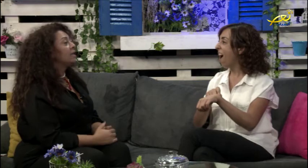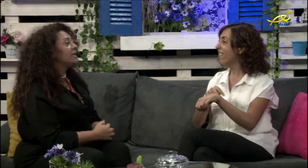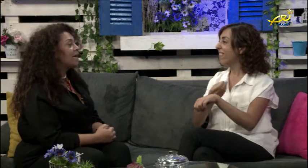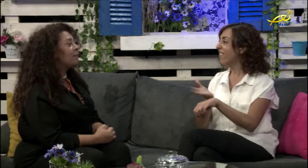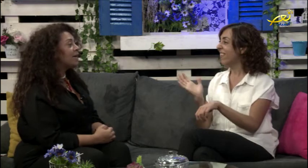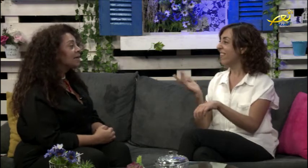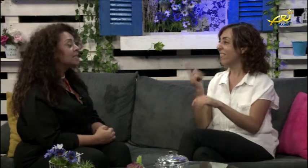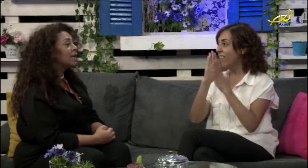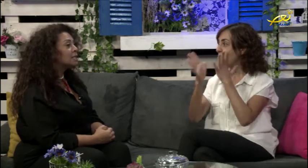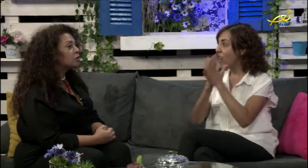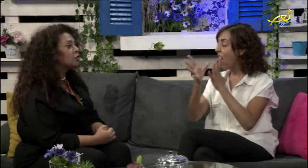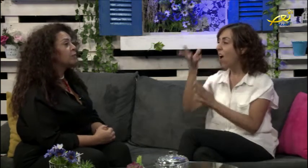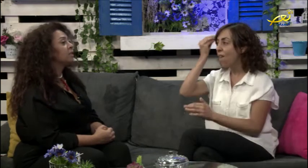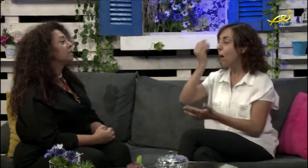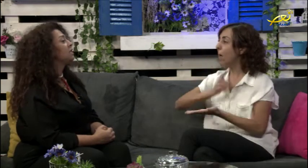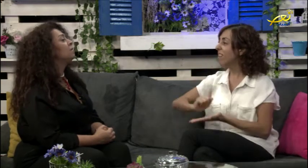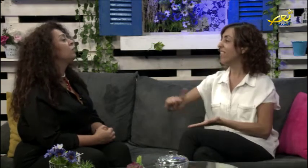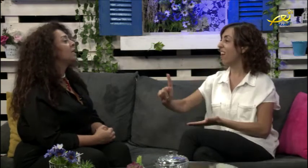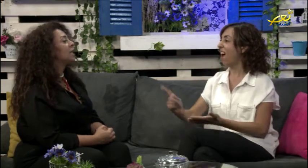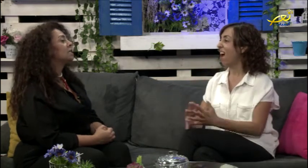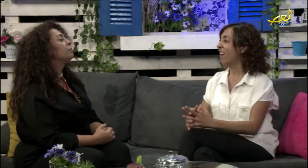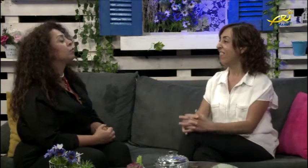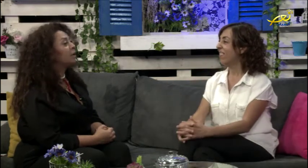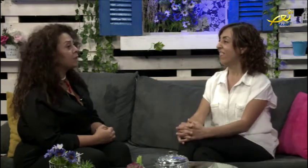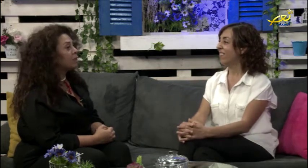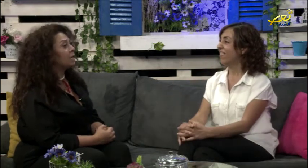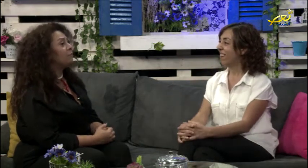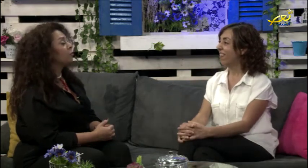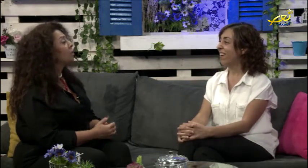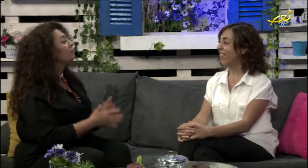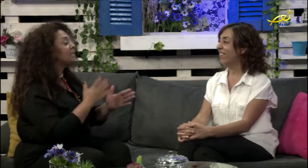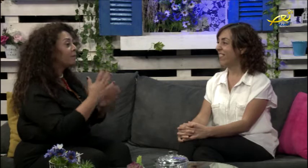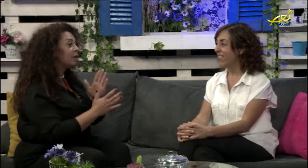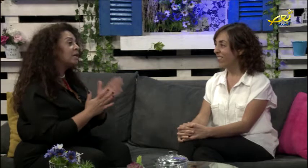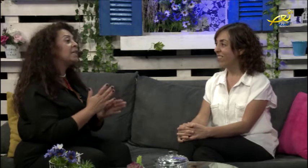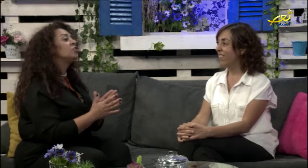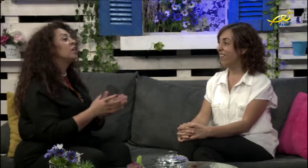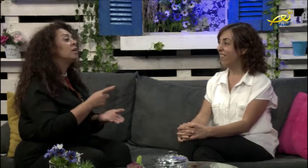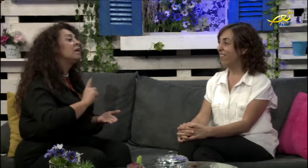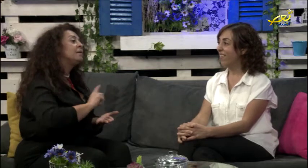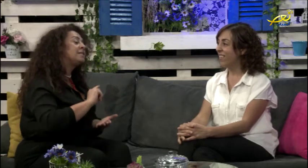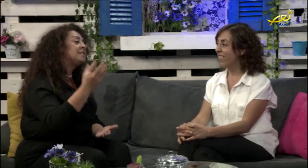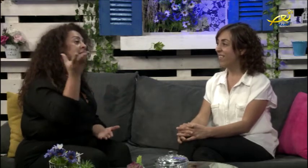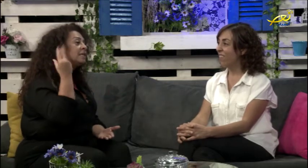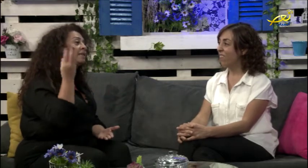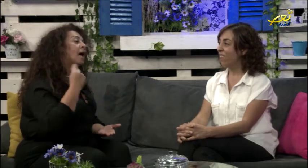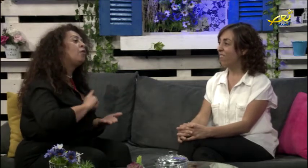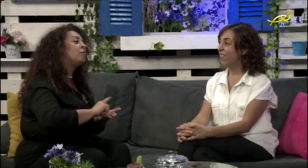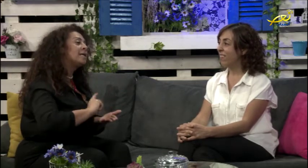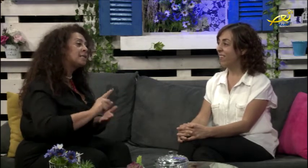يلي عم بركز على الصوت مرات كتير الولد الأصم بيكون عم بيضيع، لما بنكون عم نستعمل لغة الإشارة بصير التعلم أسرع